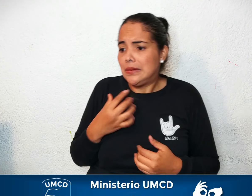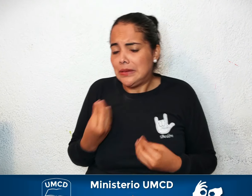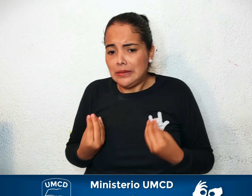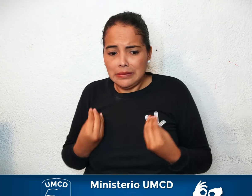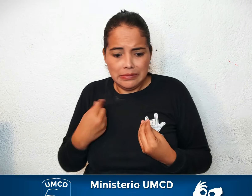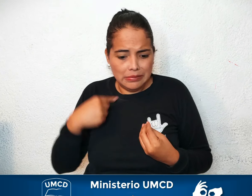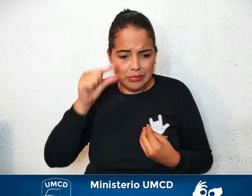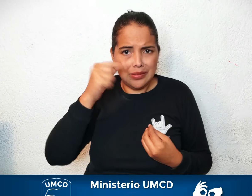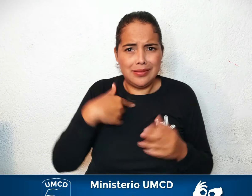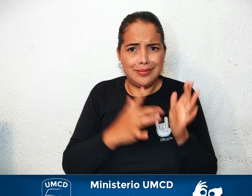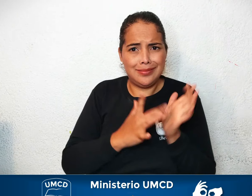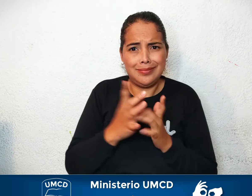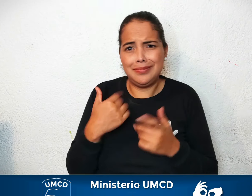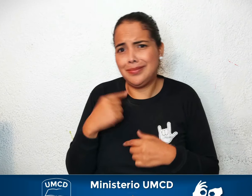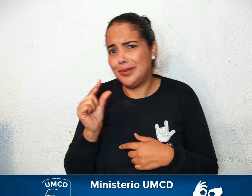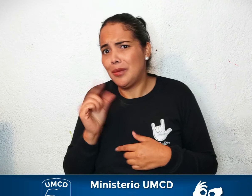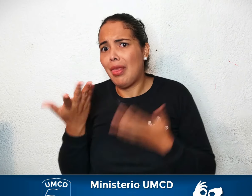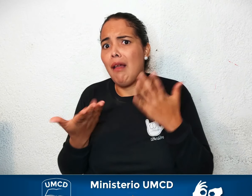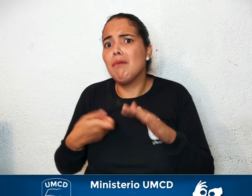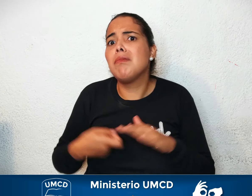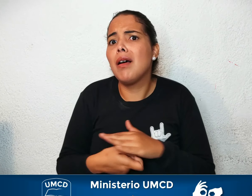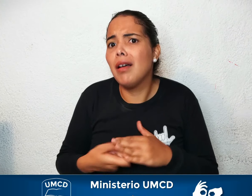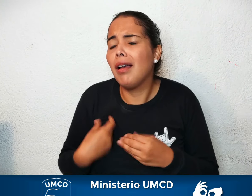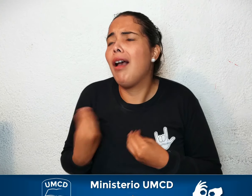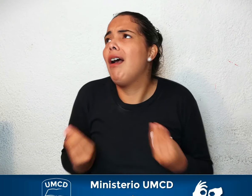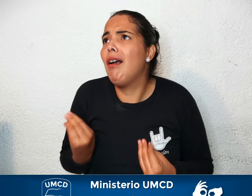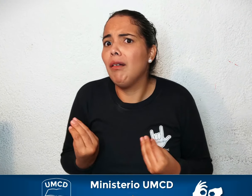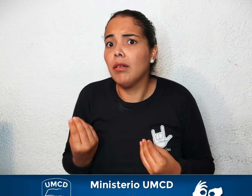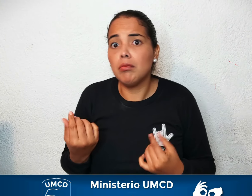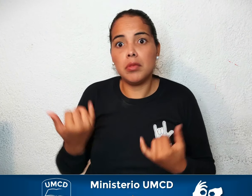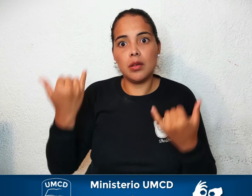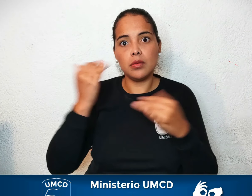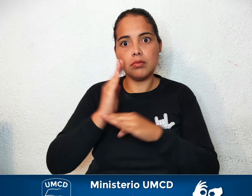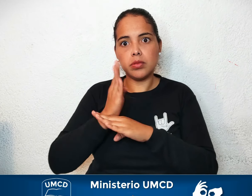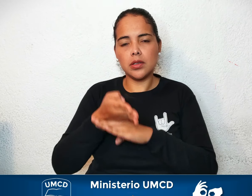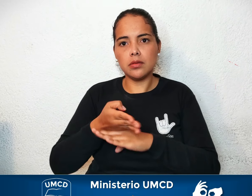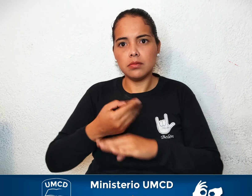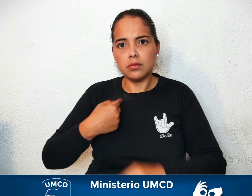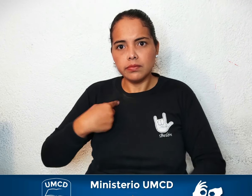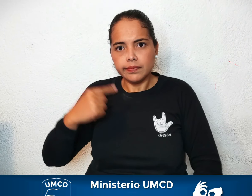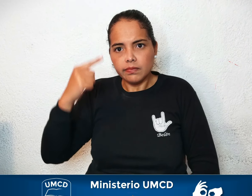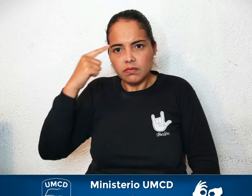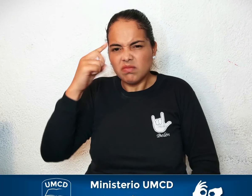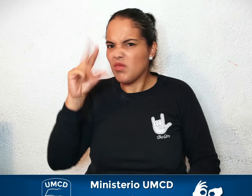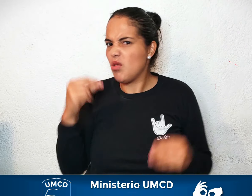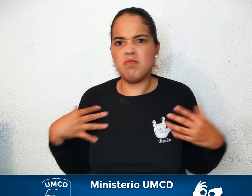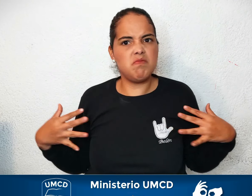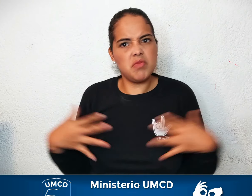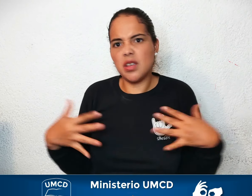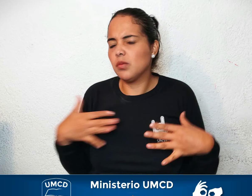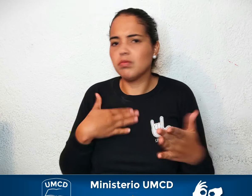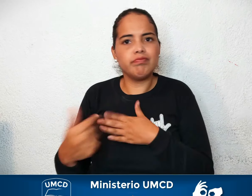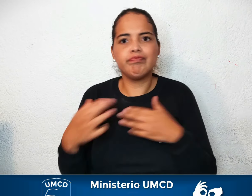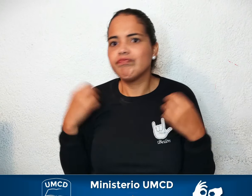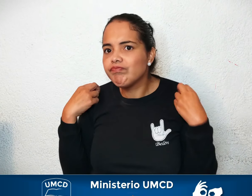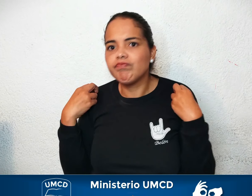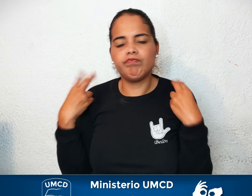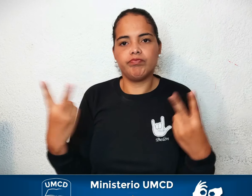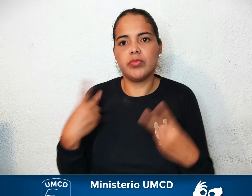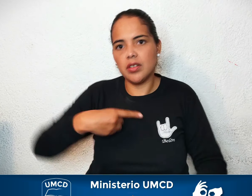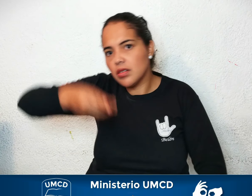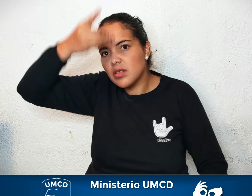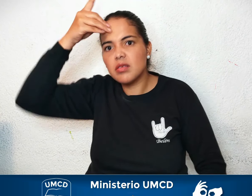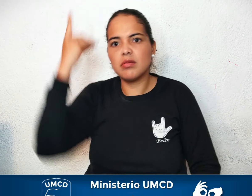de Cristo. Al igual que Nicodemo, ellos en ese momento no tuvieron temor de presentarse y